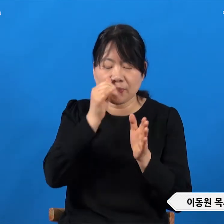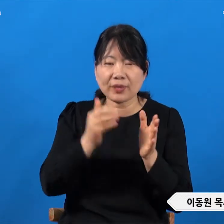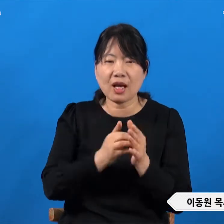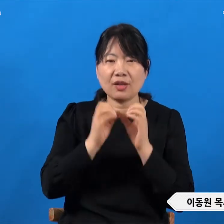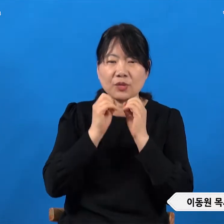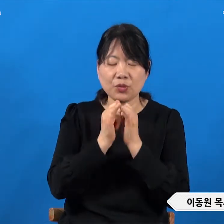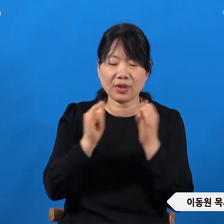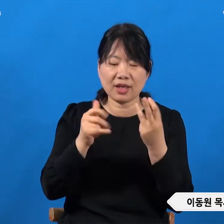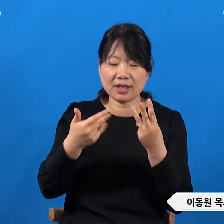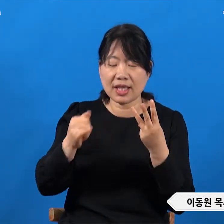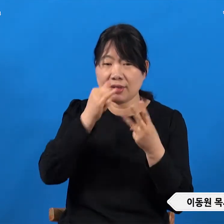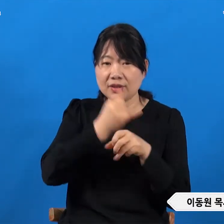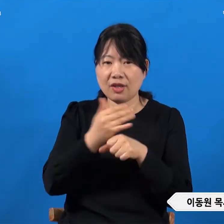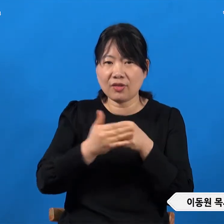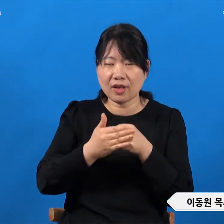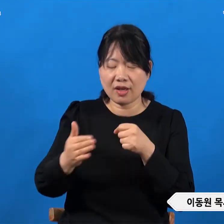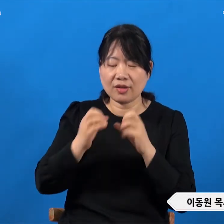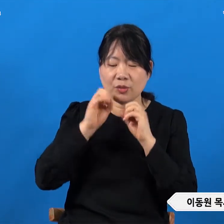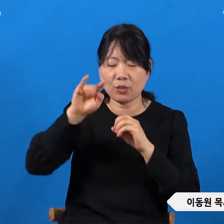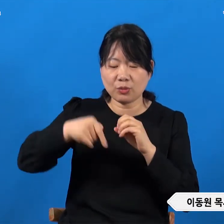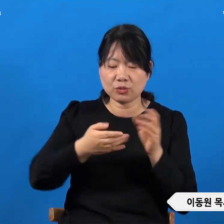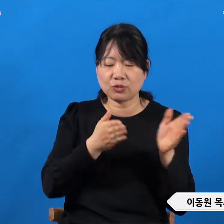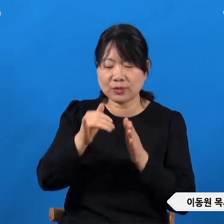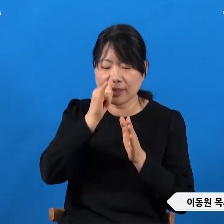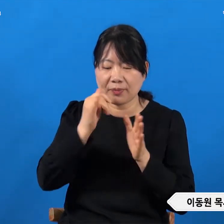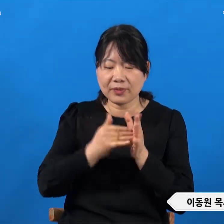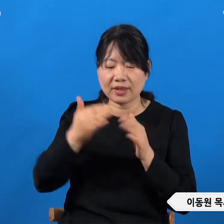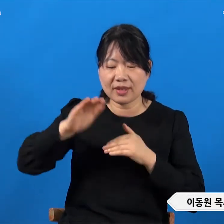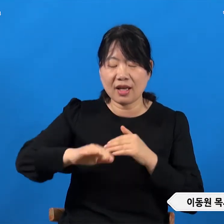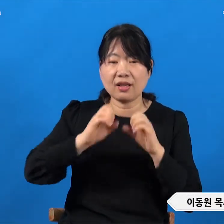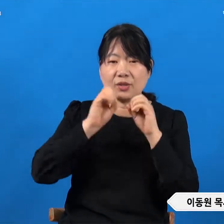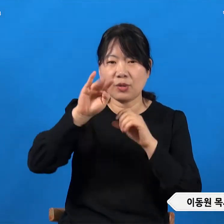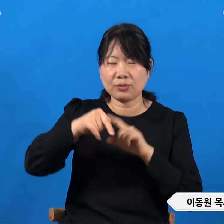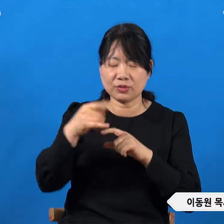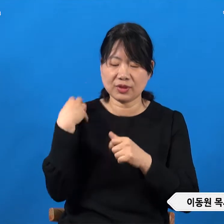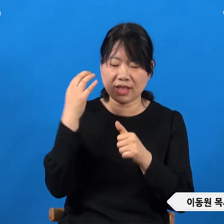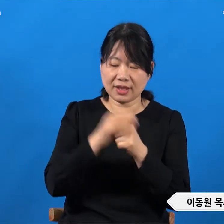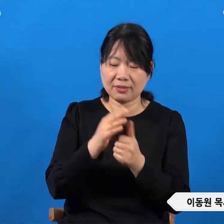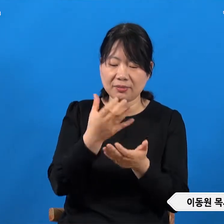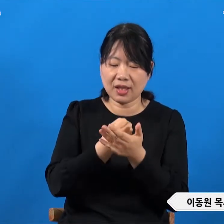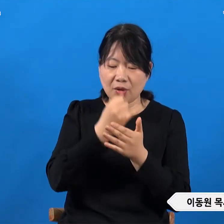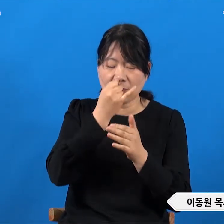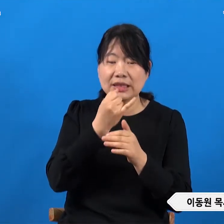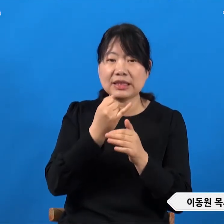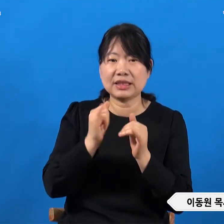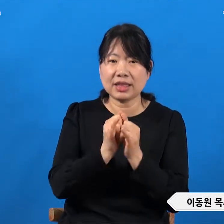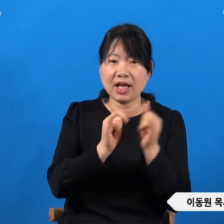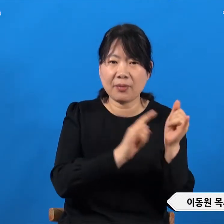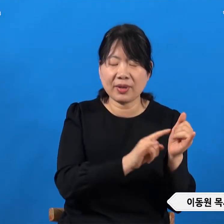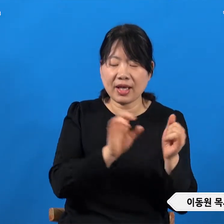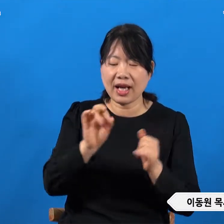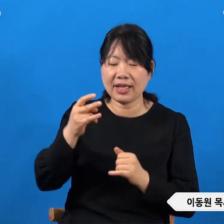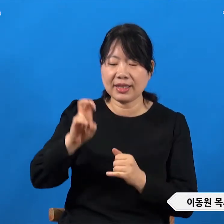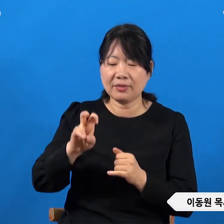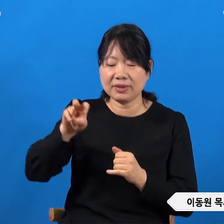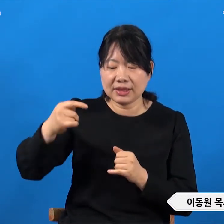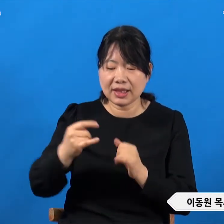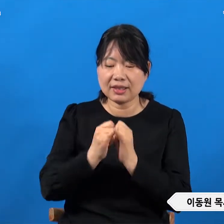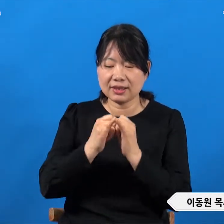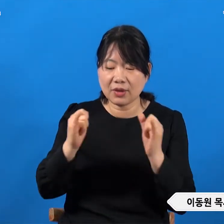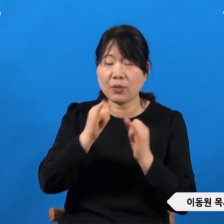선교사 3사람이 있어야 선교부가 구성되는데 그때 선교부 책임을 맡고 있었던 분이 아담스라는